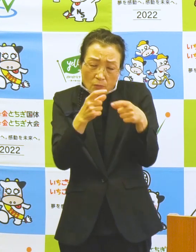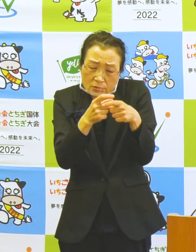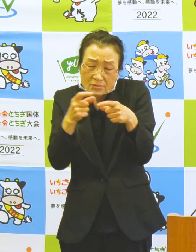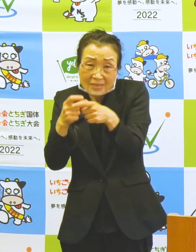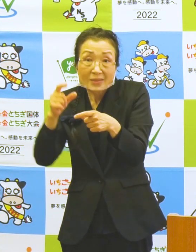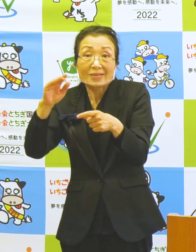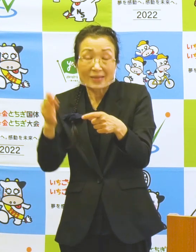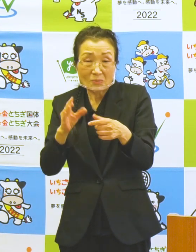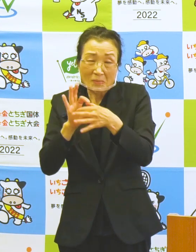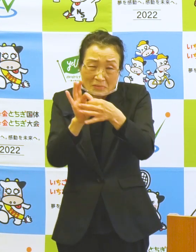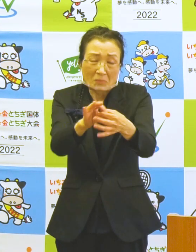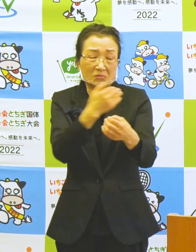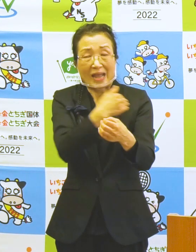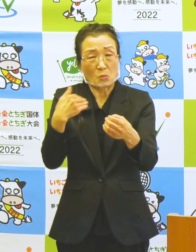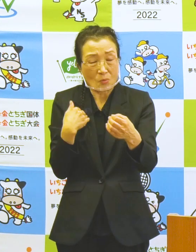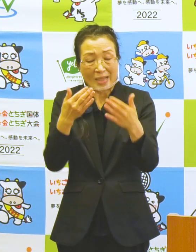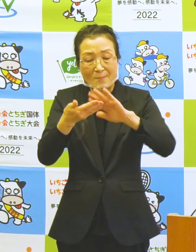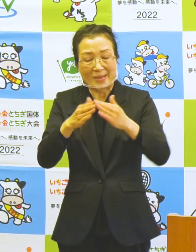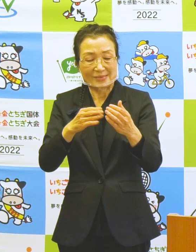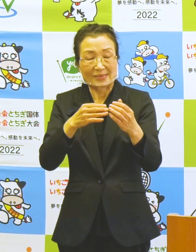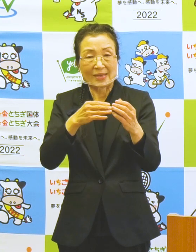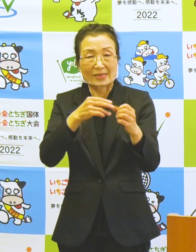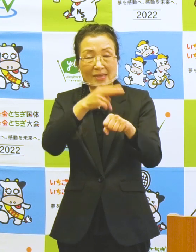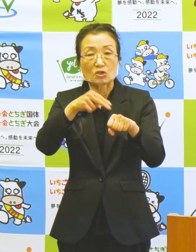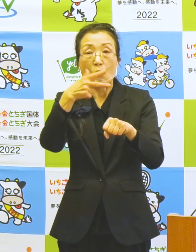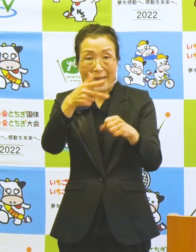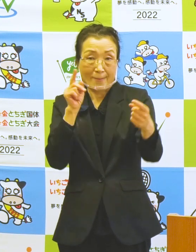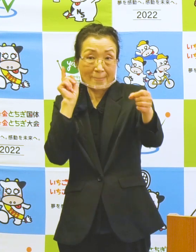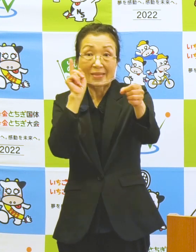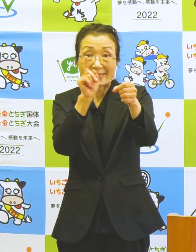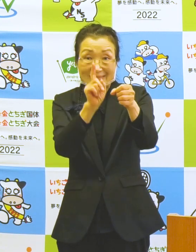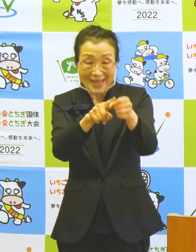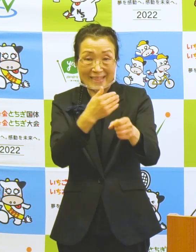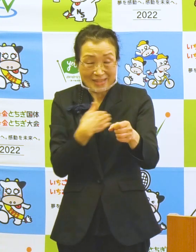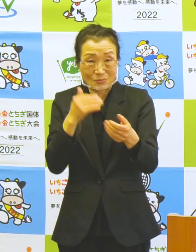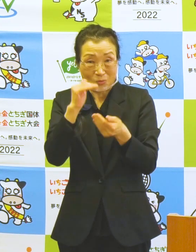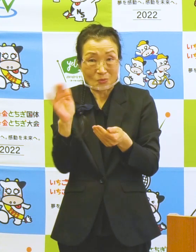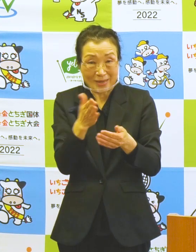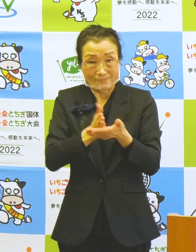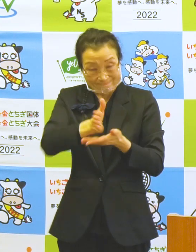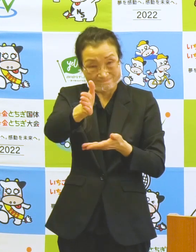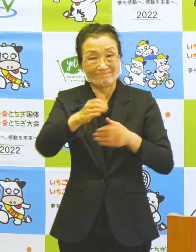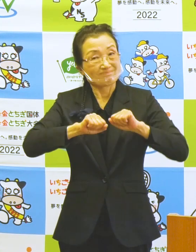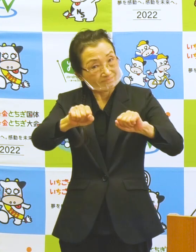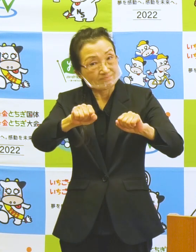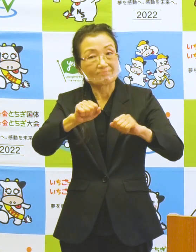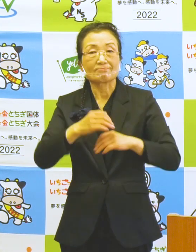能の街那須塩原の実現に向け、できることから取り組んでまいります。